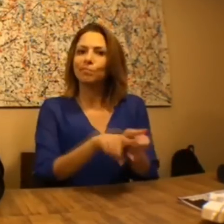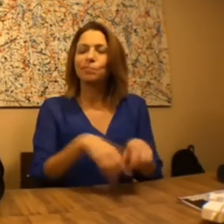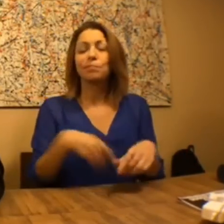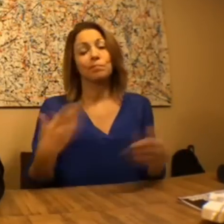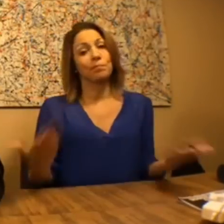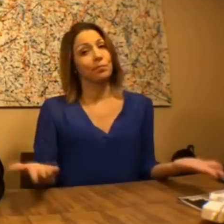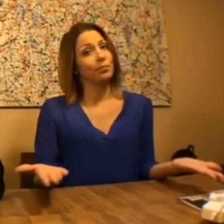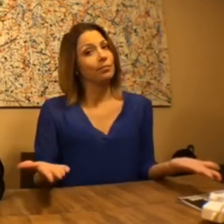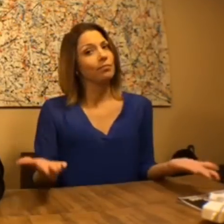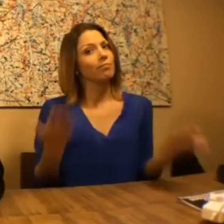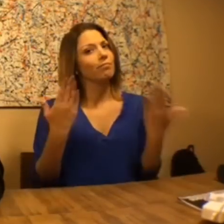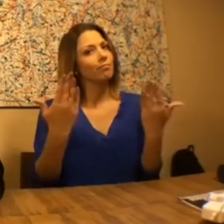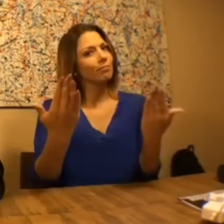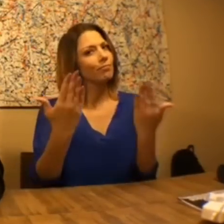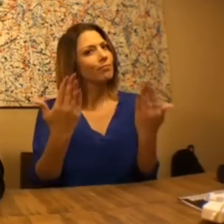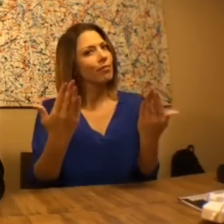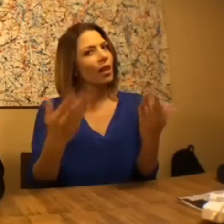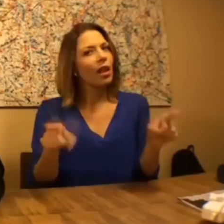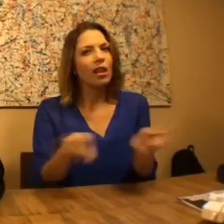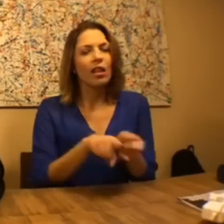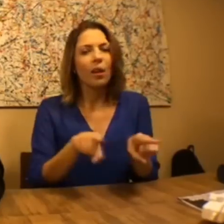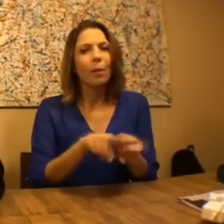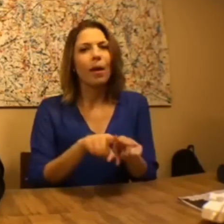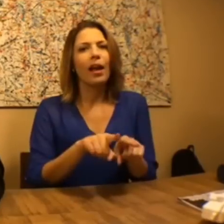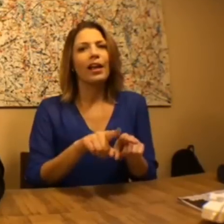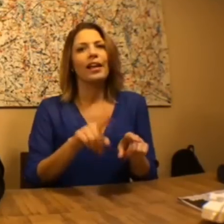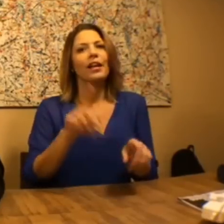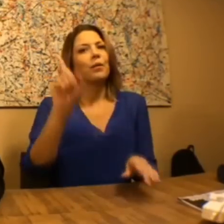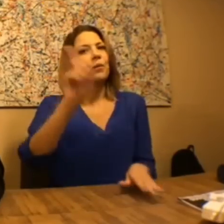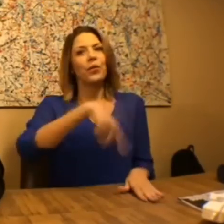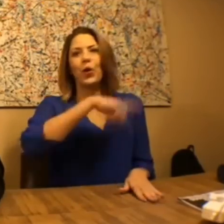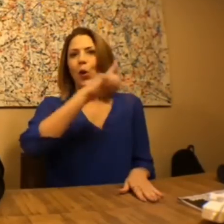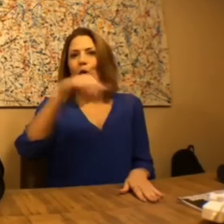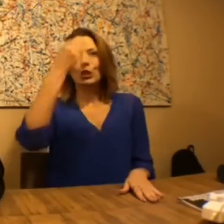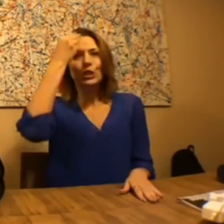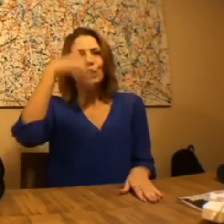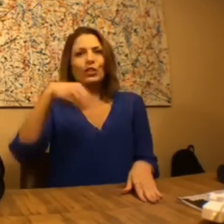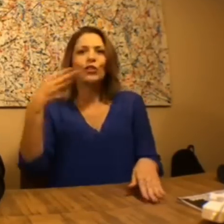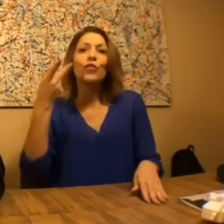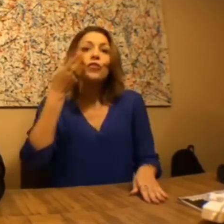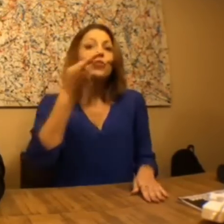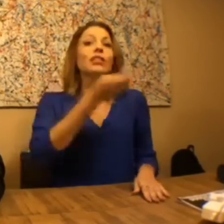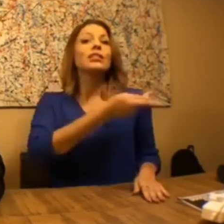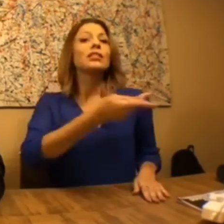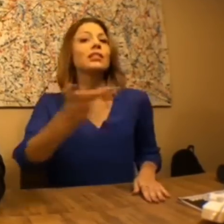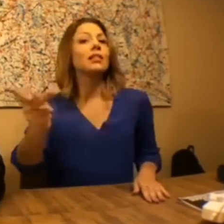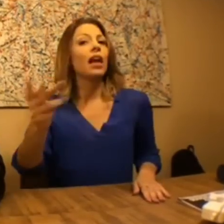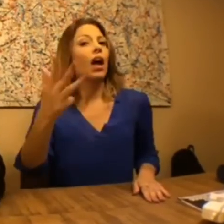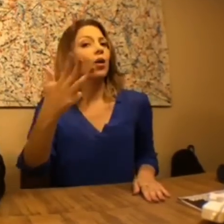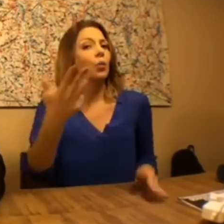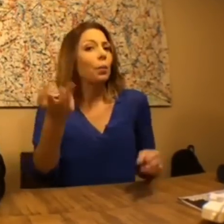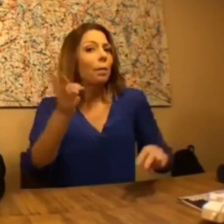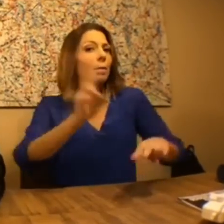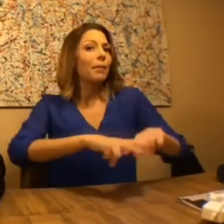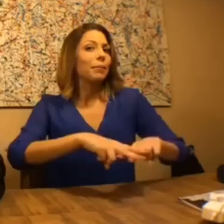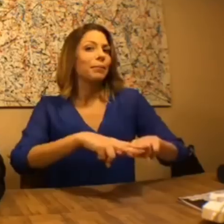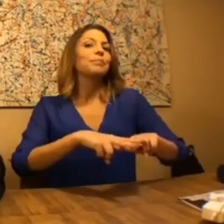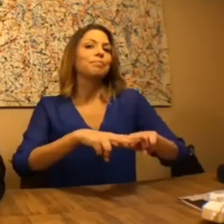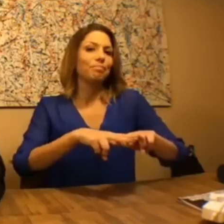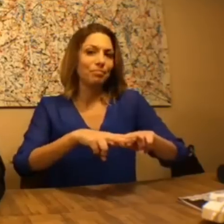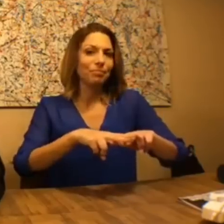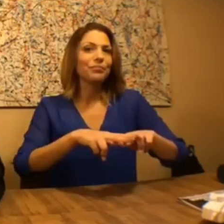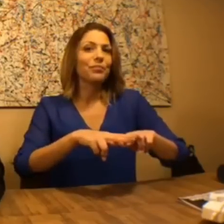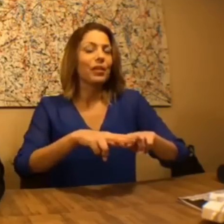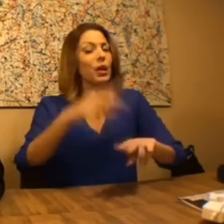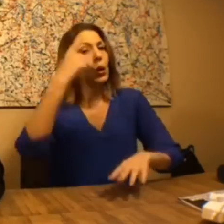Também, né? Ele não vai mais visitar o presidiário. O Lula, eu não sei se para